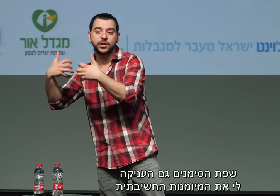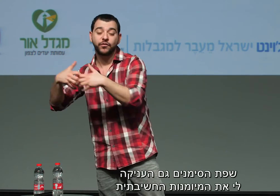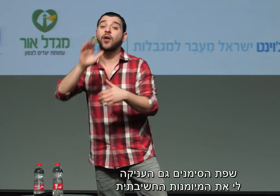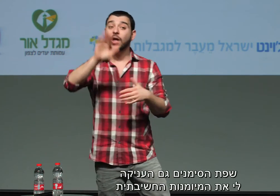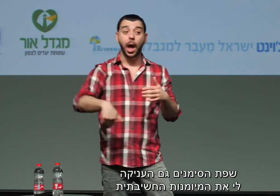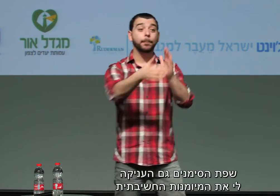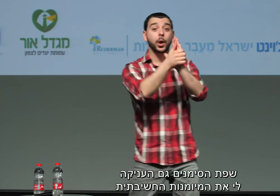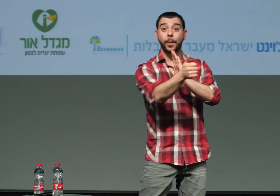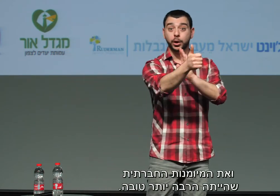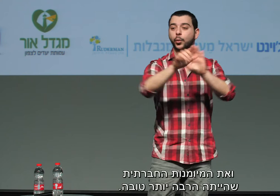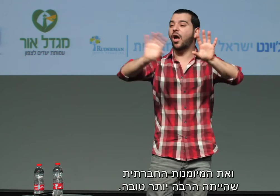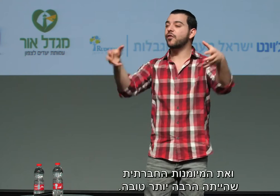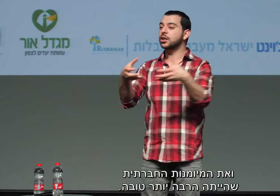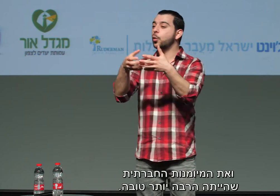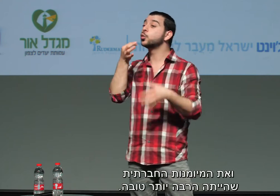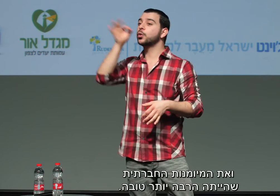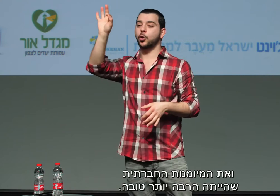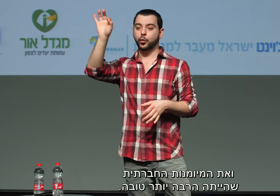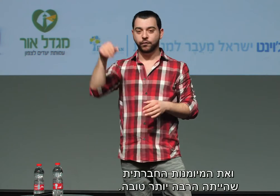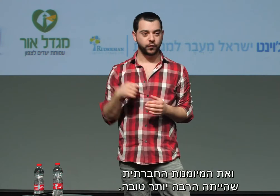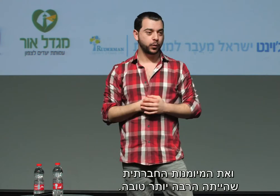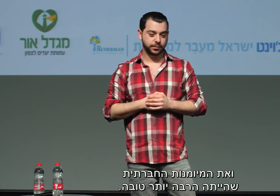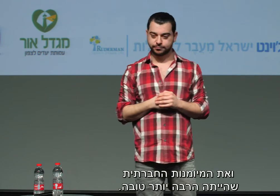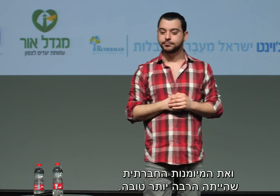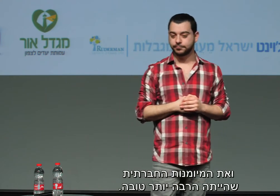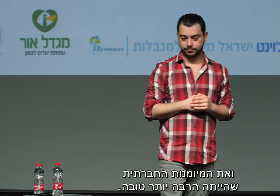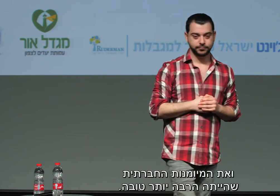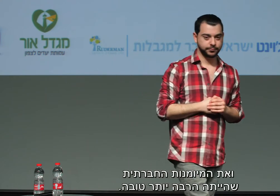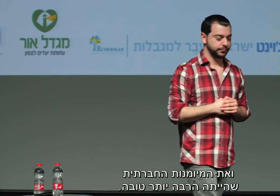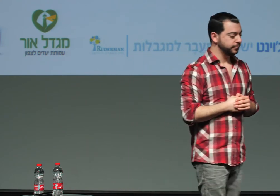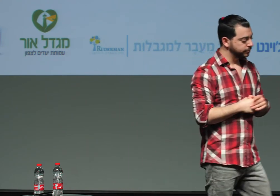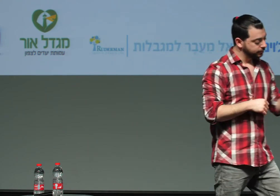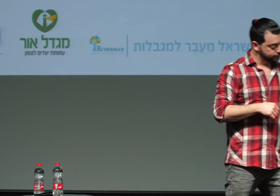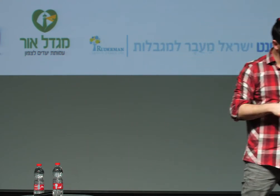המיומנות החשיבתית ואת המיומנות החברתית שהייתה הרבה יותר טובה.